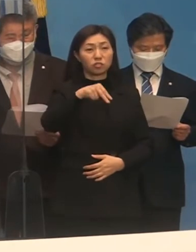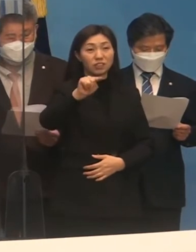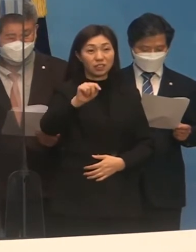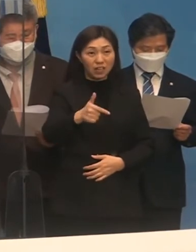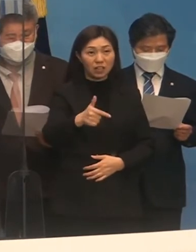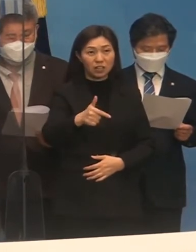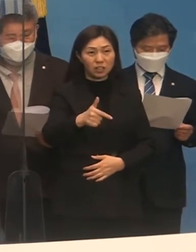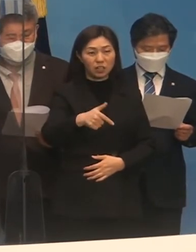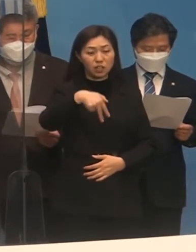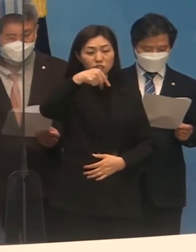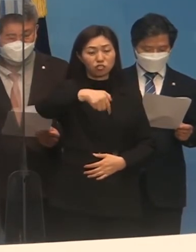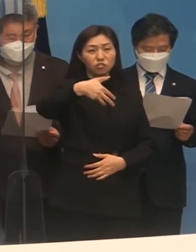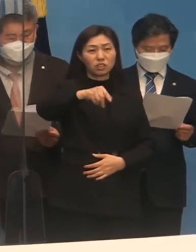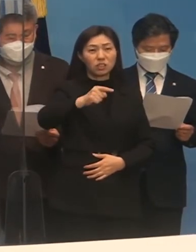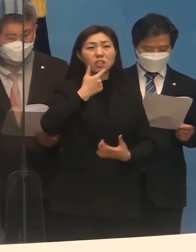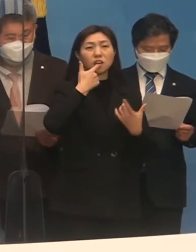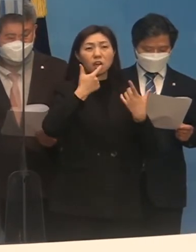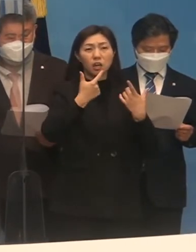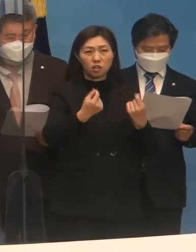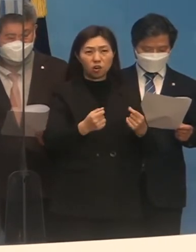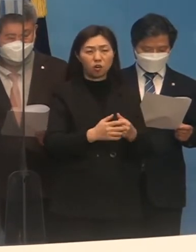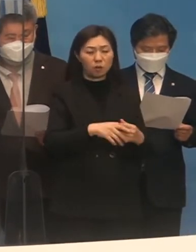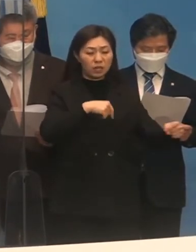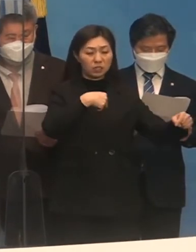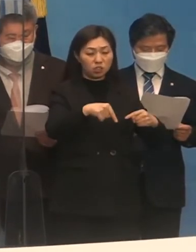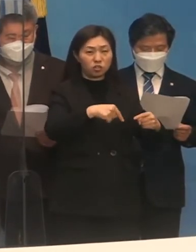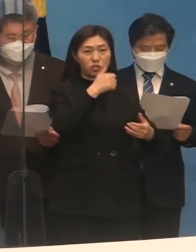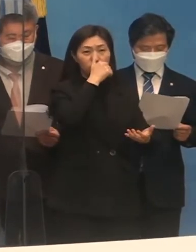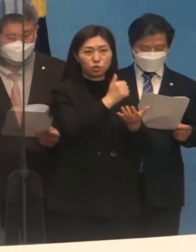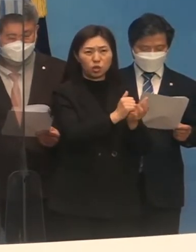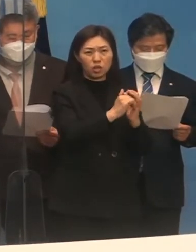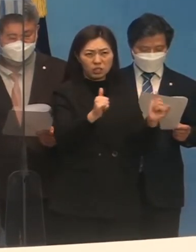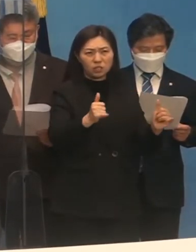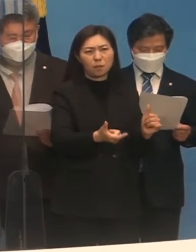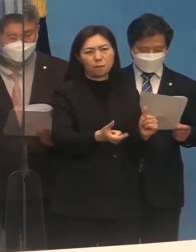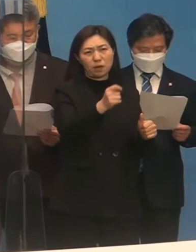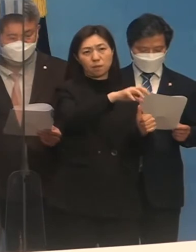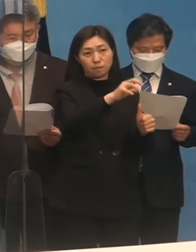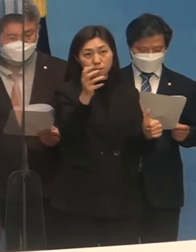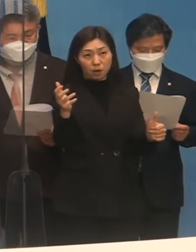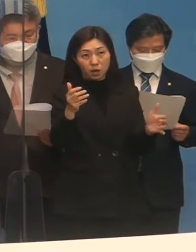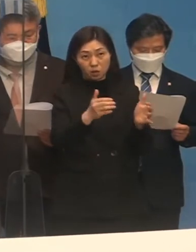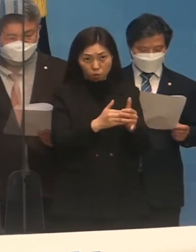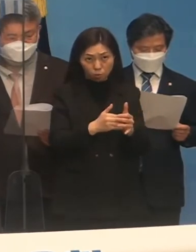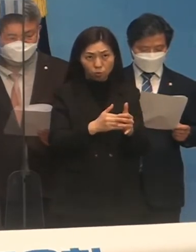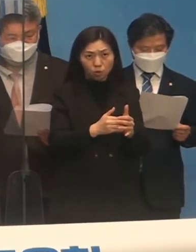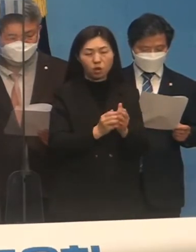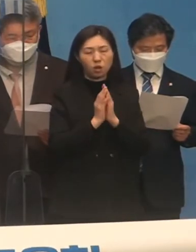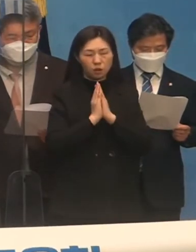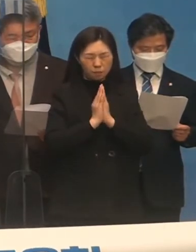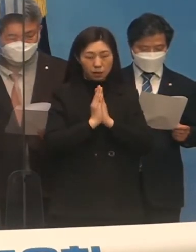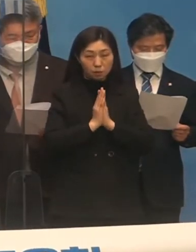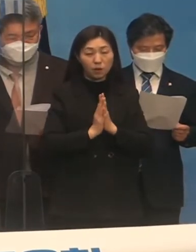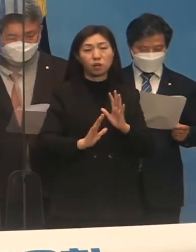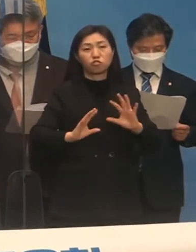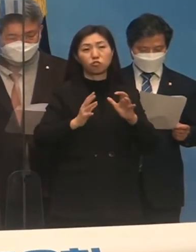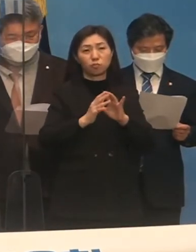정치범들을 즉각 석방하고 가장 빠른 시간에 미얀마 국민에게 정권을